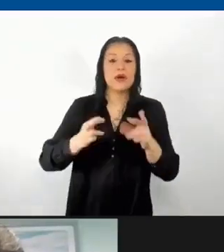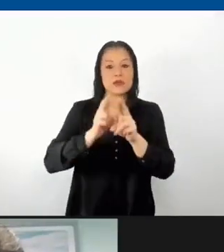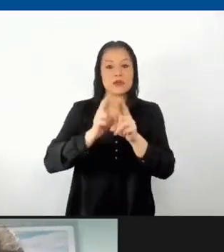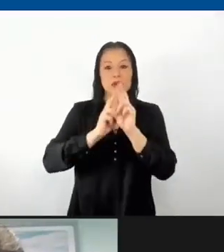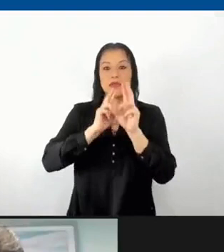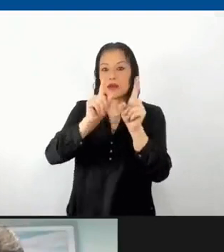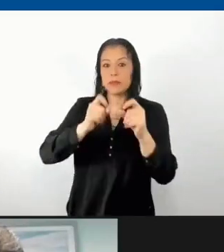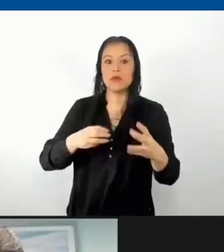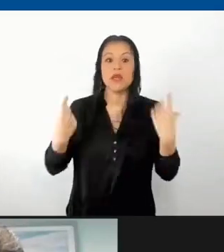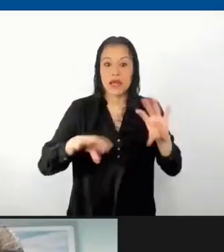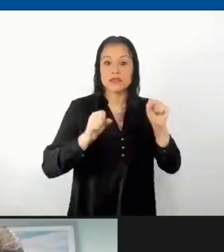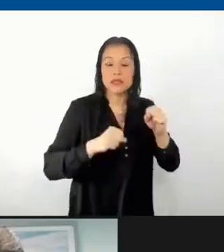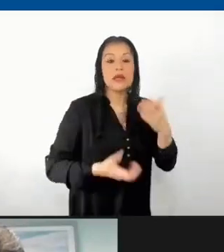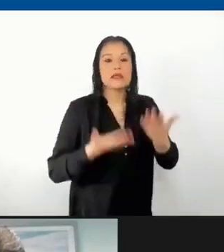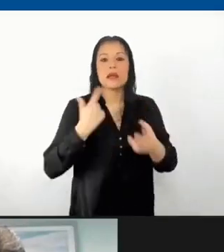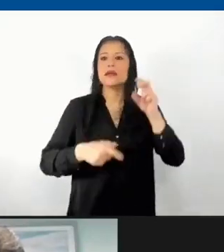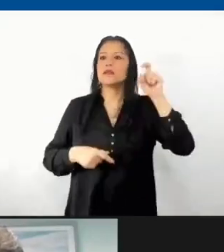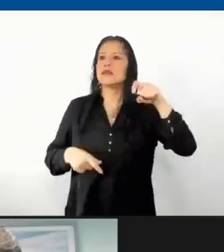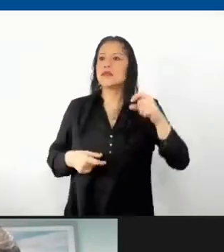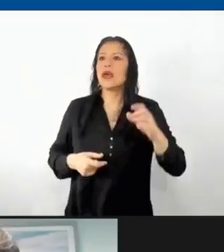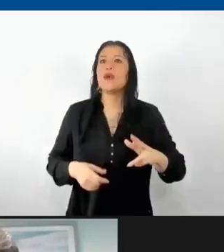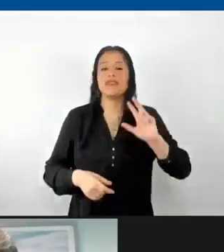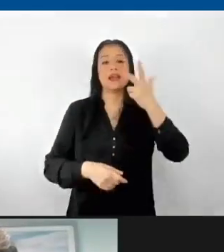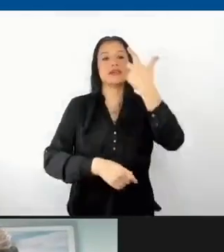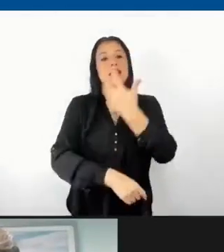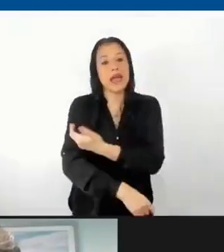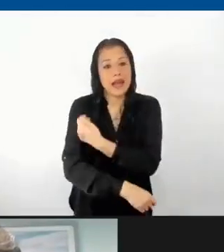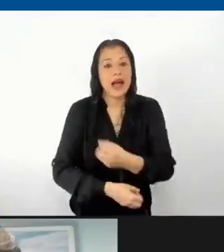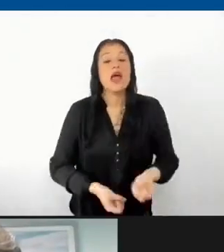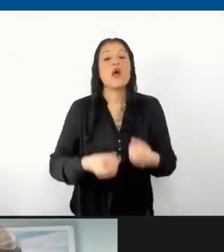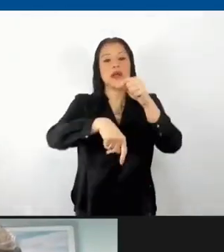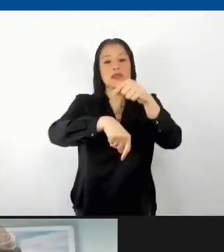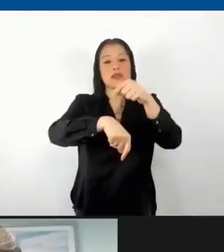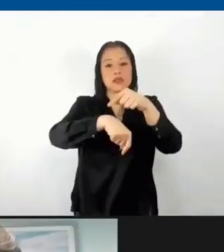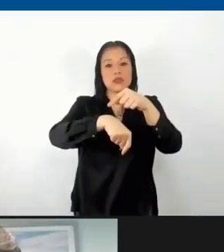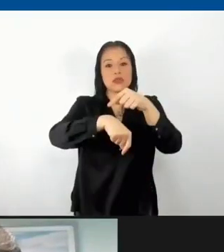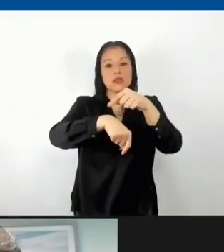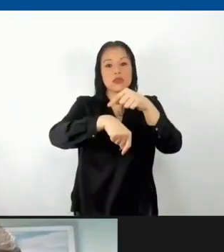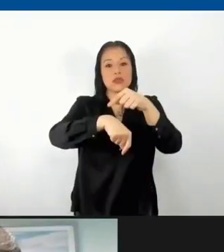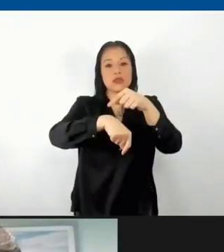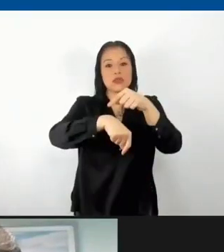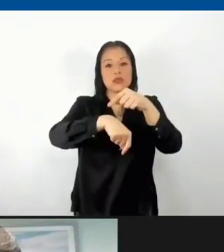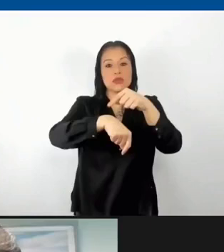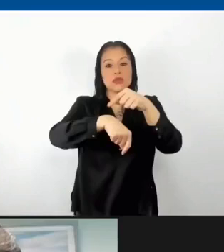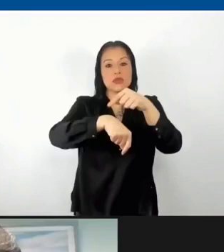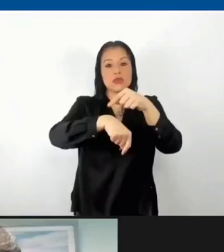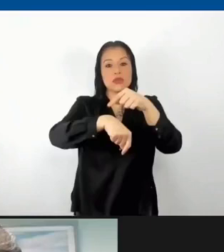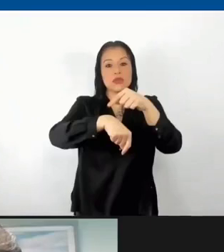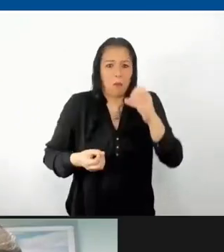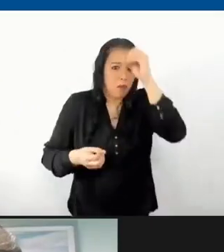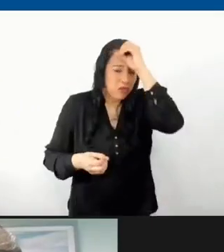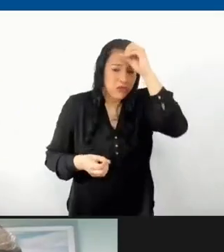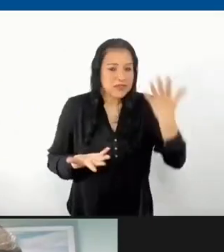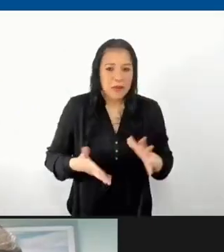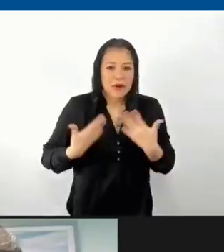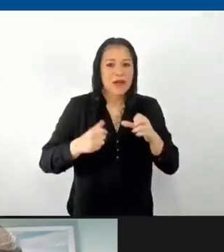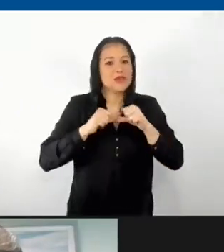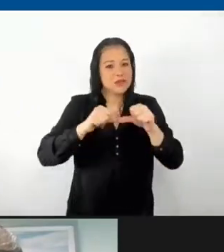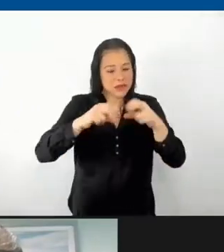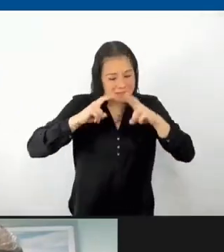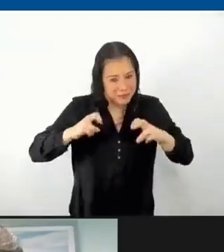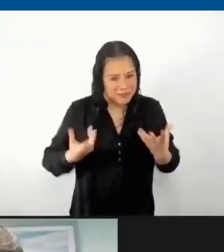pregunta, ¿habrá necesidad de ponerme una tercera dosis? ¿Cuánto tiempo dura la inmunidad de la vacuna? Todavía no lo sabemos. Se ha